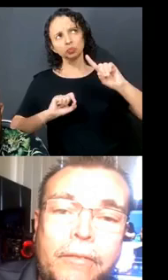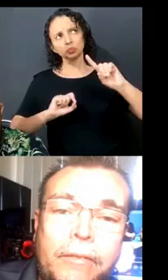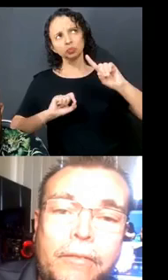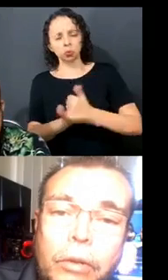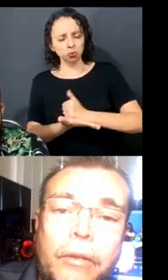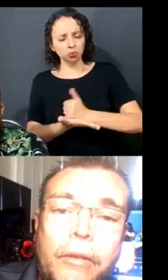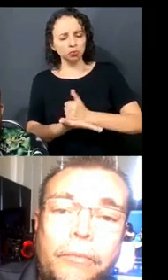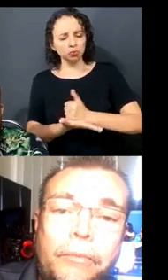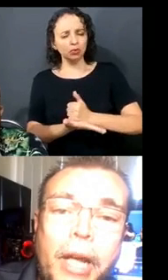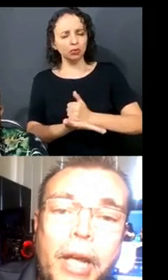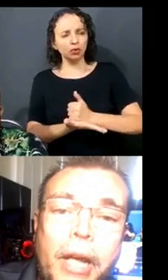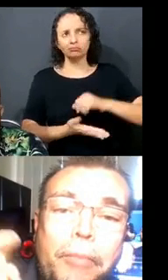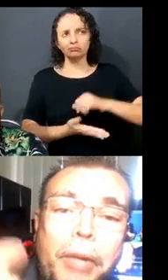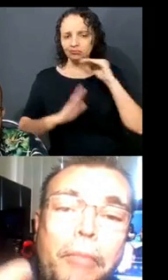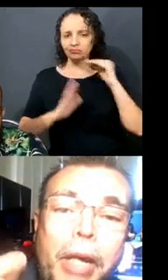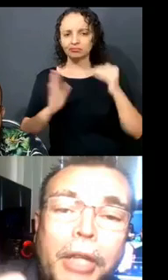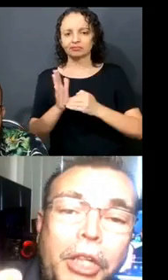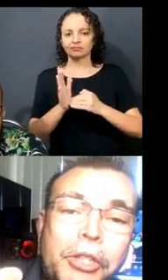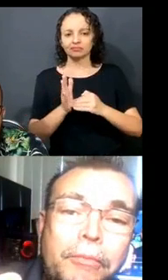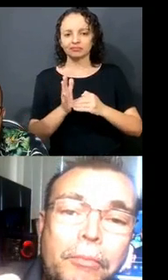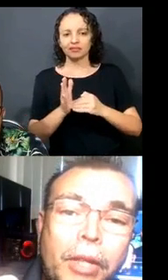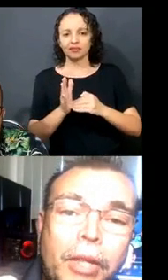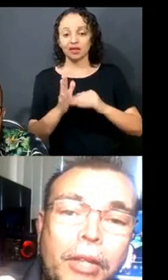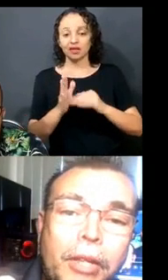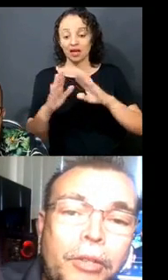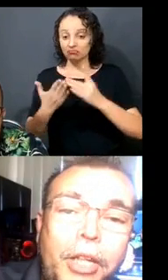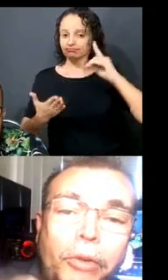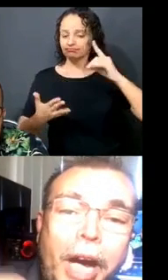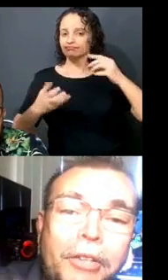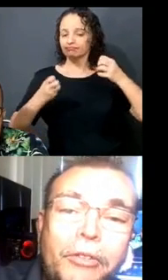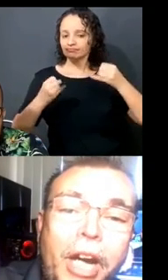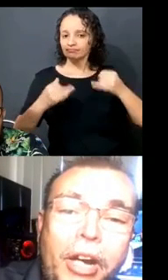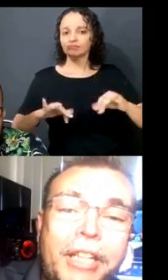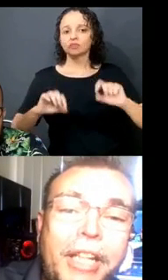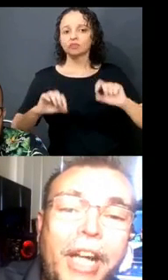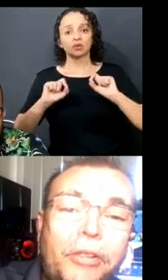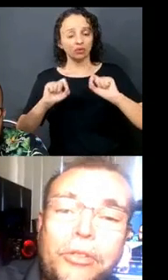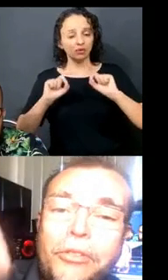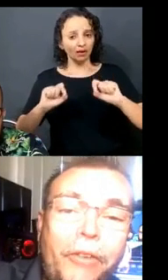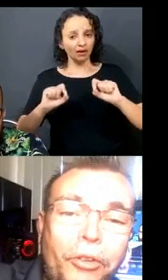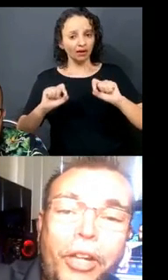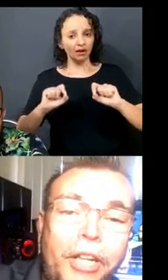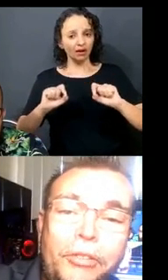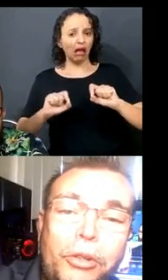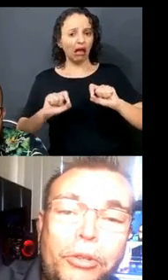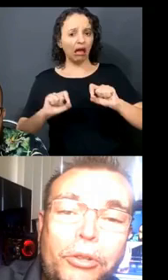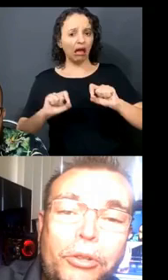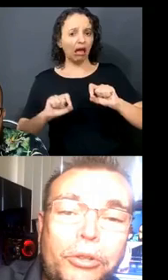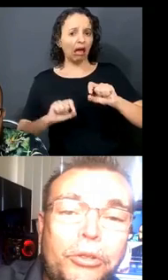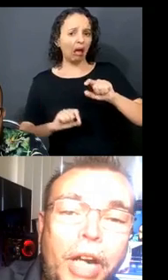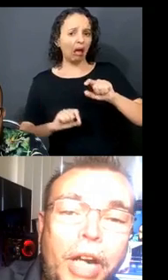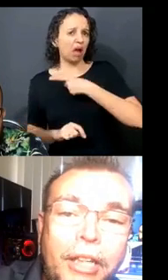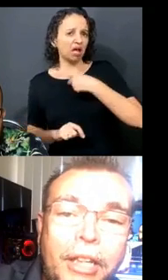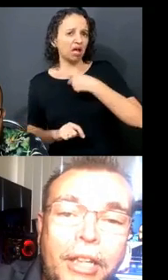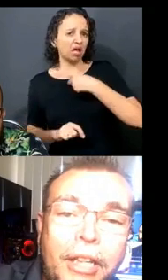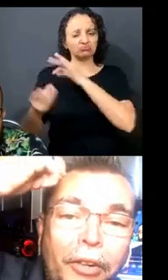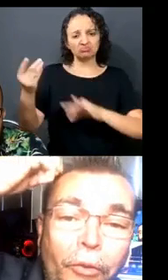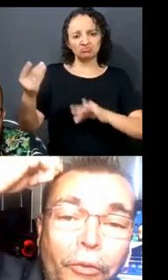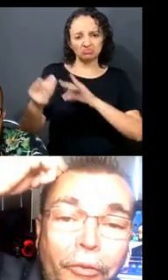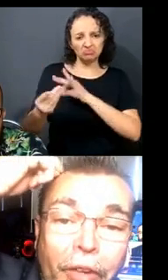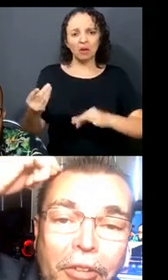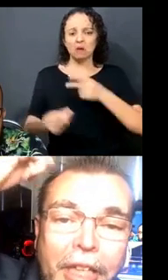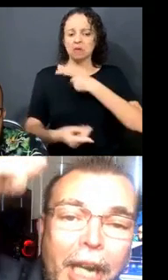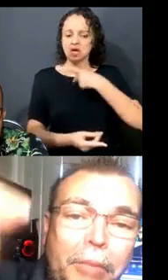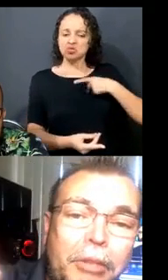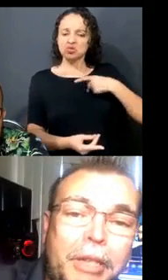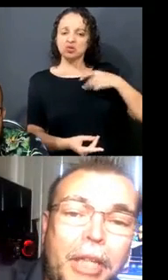que Deus está no controle de tudo. sim, A sim. Bíblia diz, não é o Eduardo, não é o Aguinaldo, não é fulano, não é o